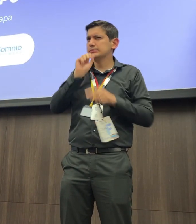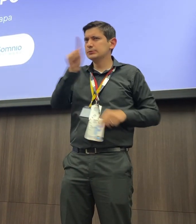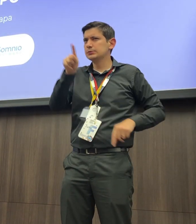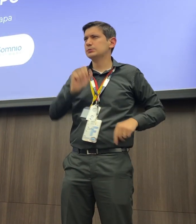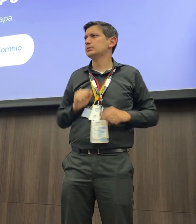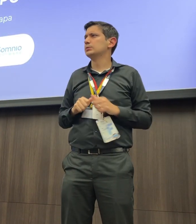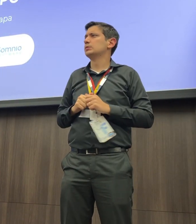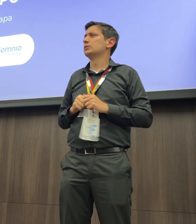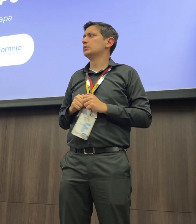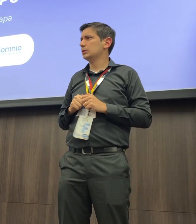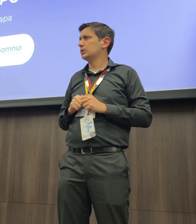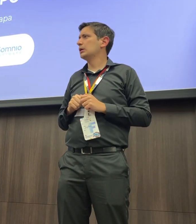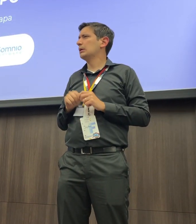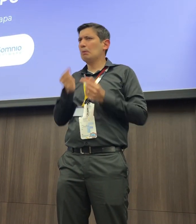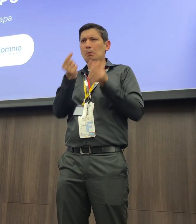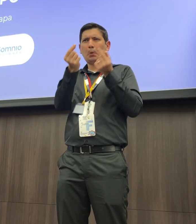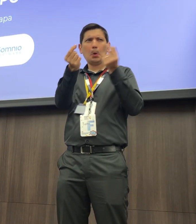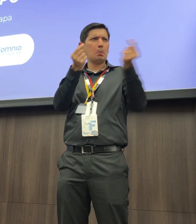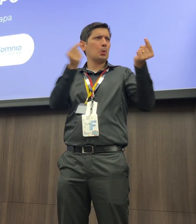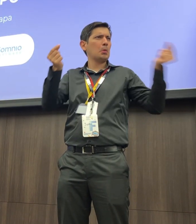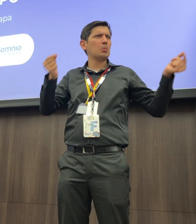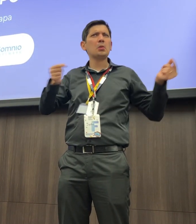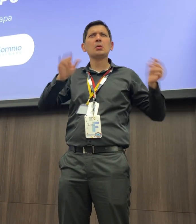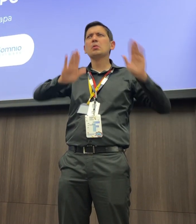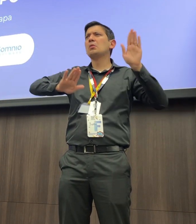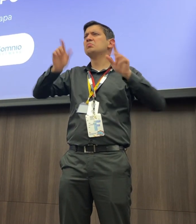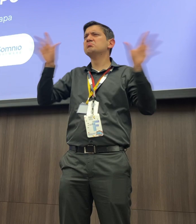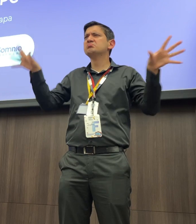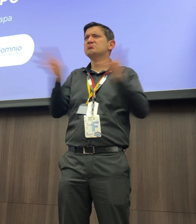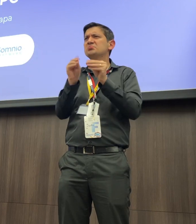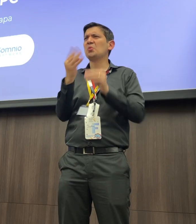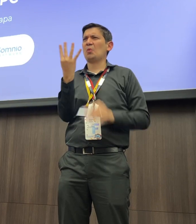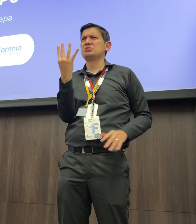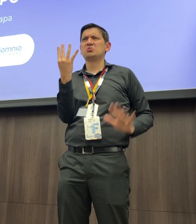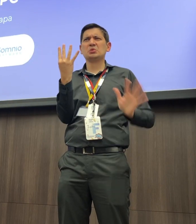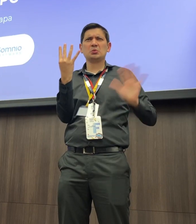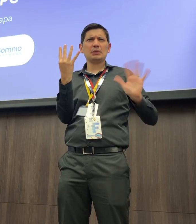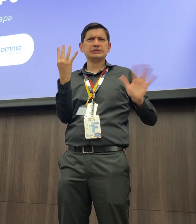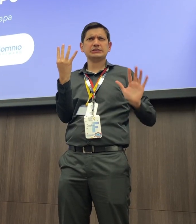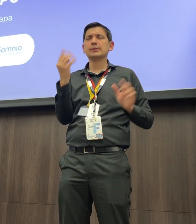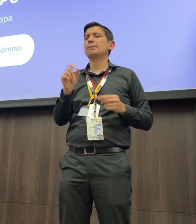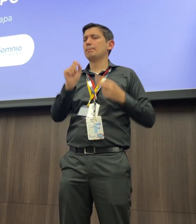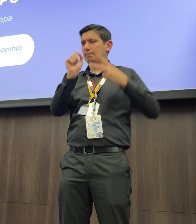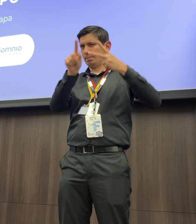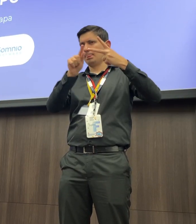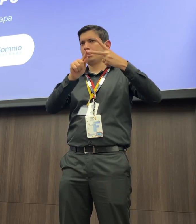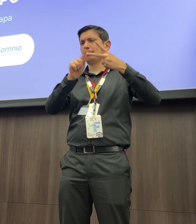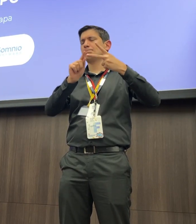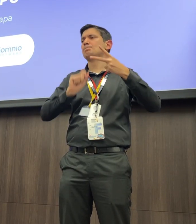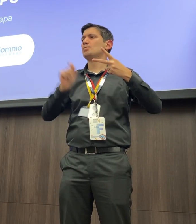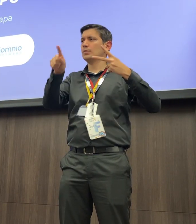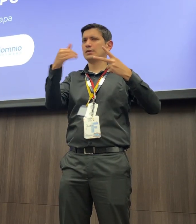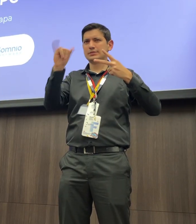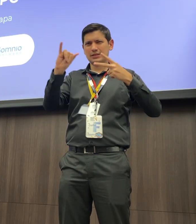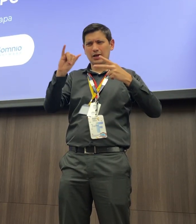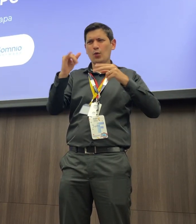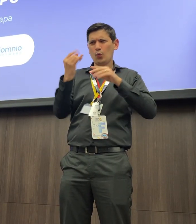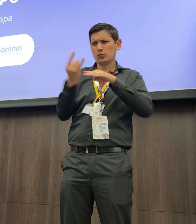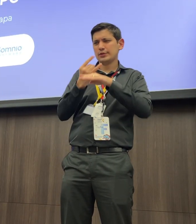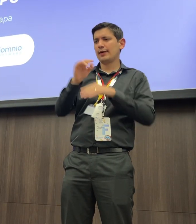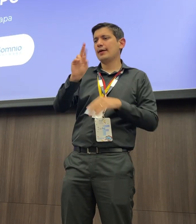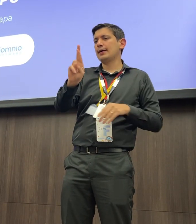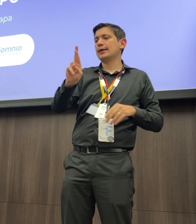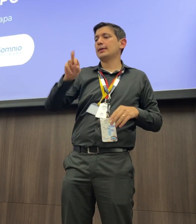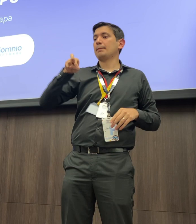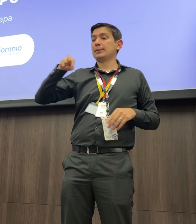Bueno, bastante pocos. Creo que vi 4 manos levantadas. Y la segunda, bueno, si han usado RPC, porque capaz que no